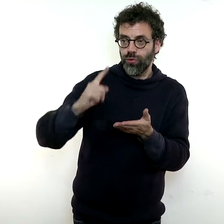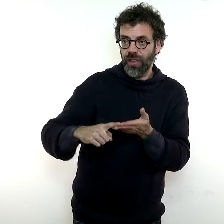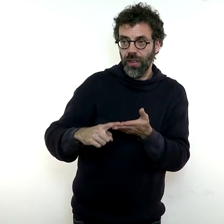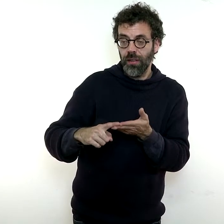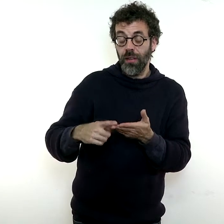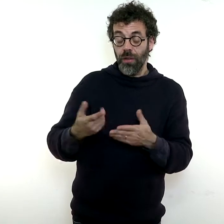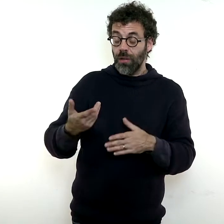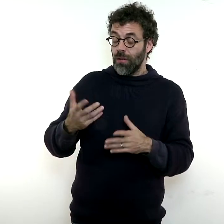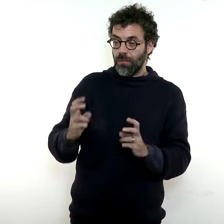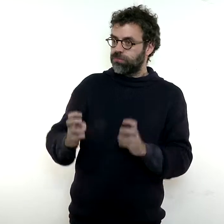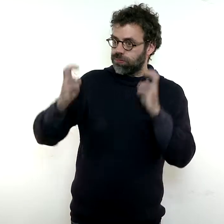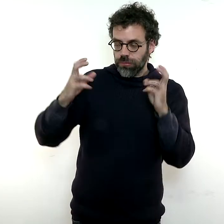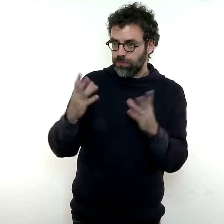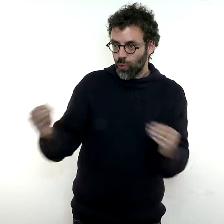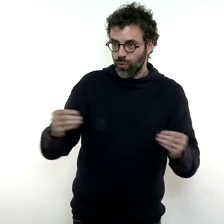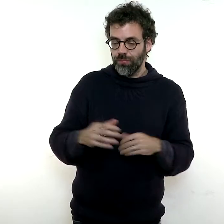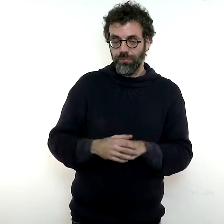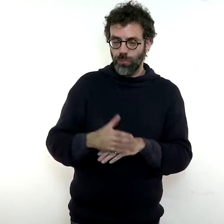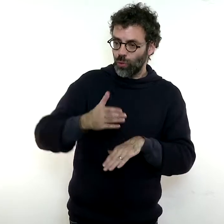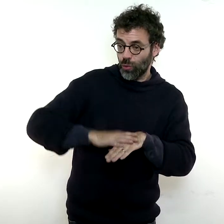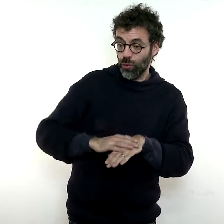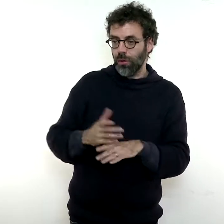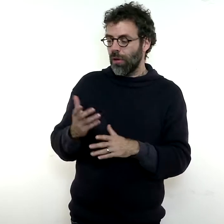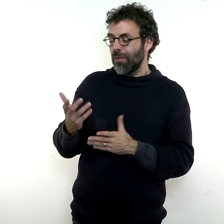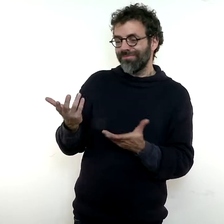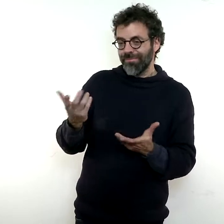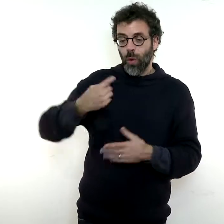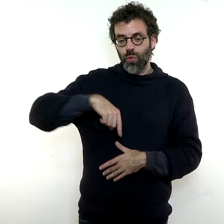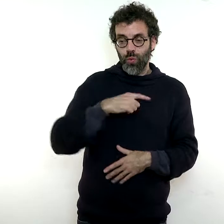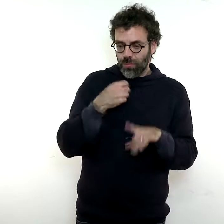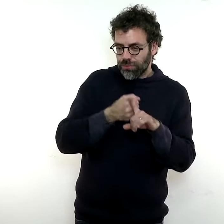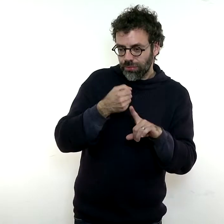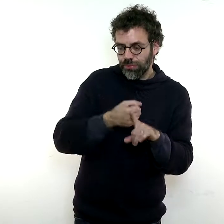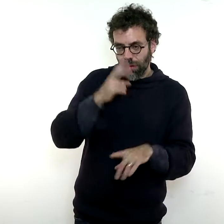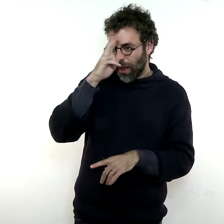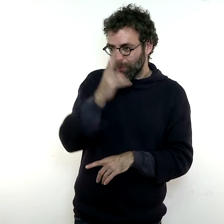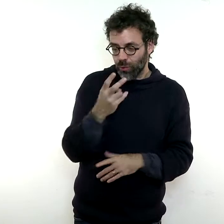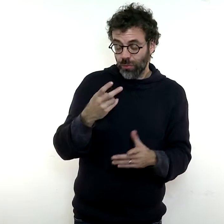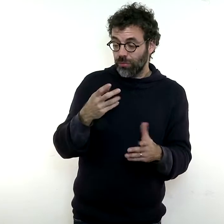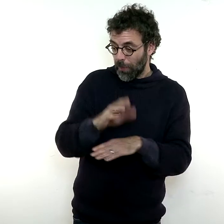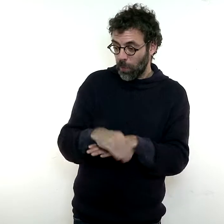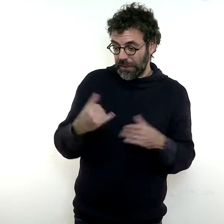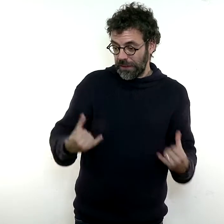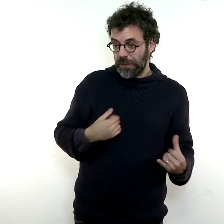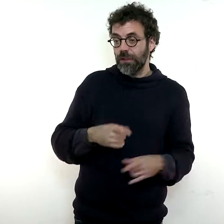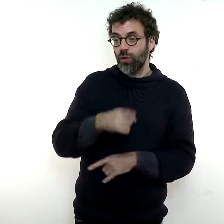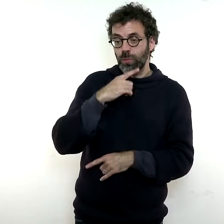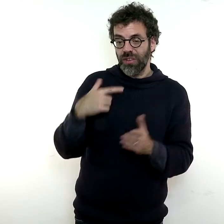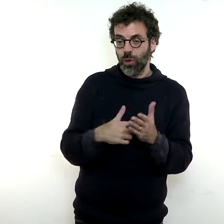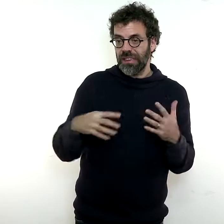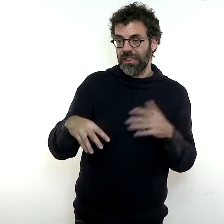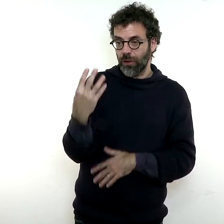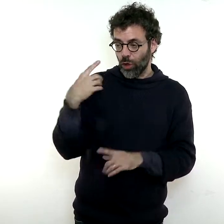les Gilets jaunes, on la pratique depuis 2014. C'est un peu notre ADN à Montpellier. Il faut effectivement le reconnaître. Et donc voilà, je